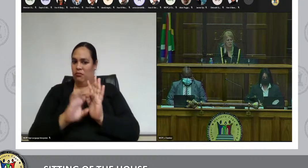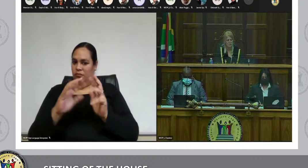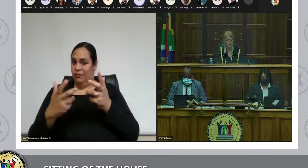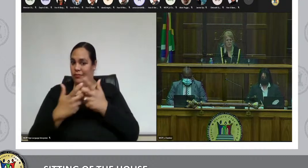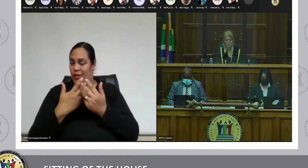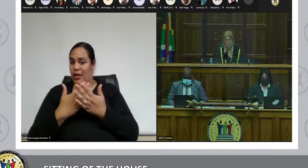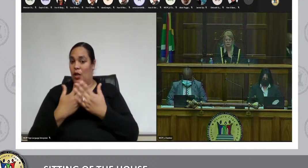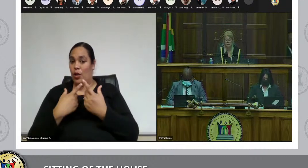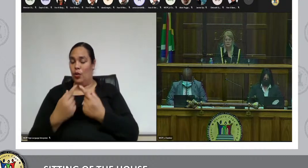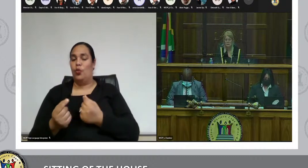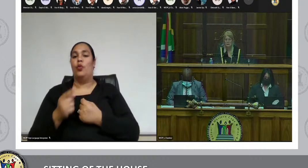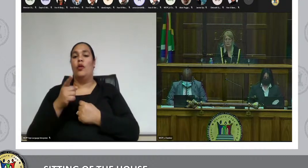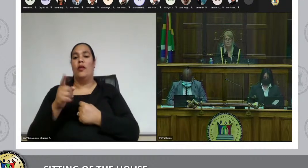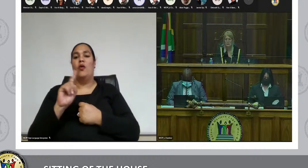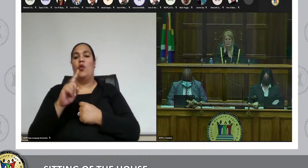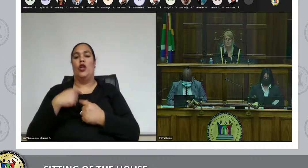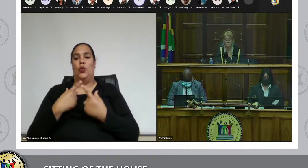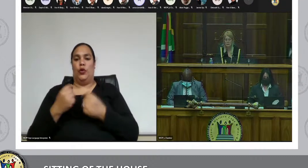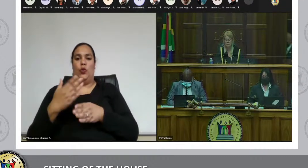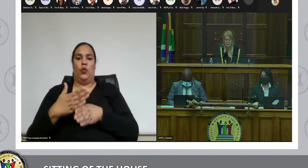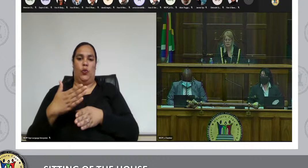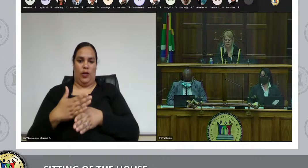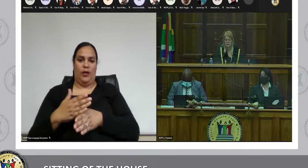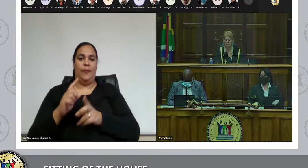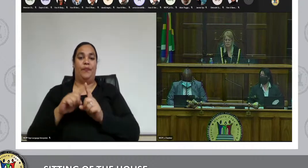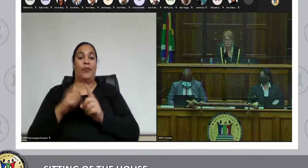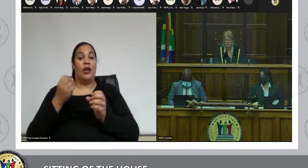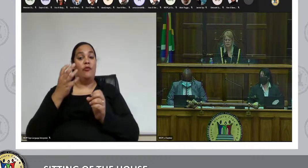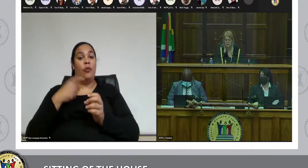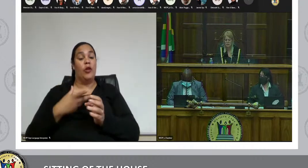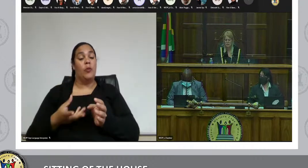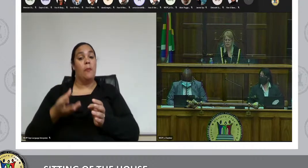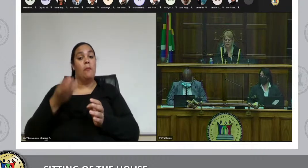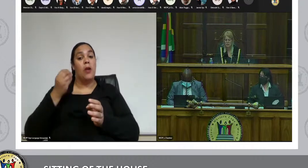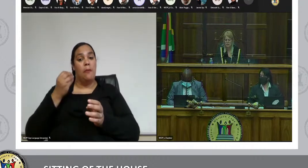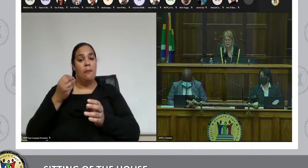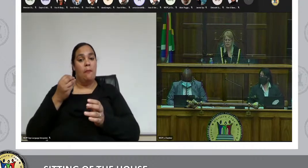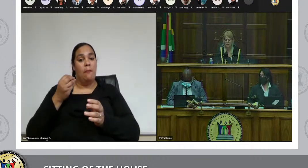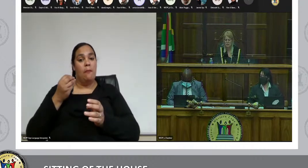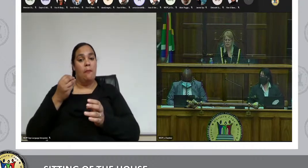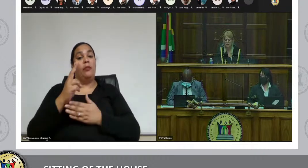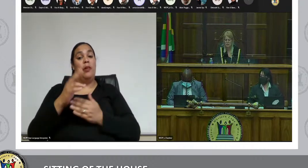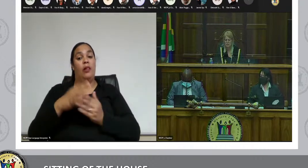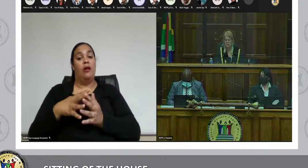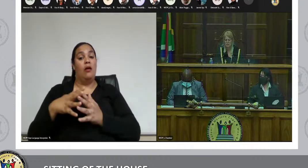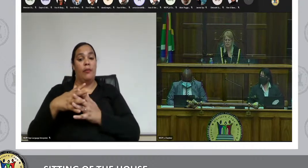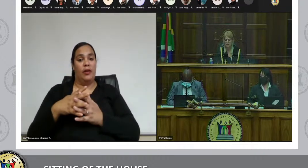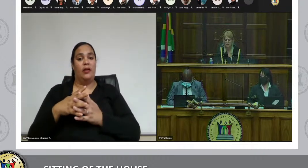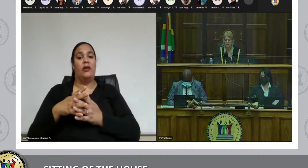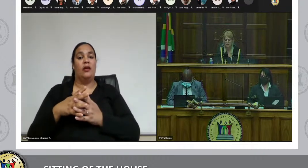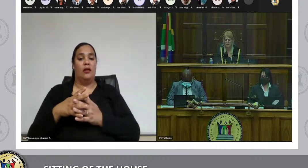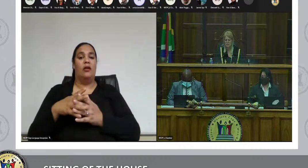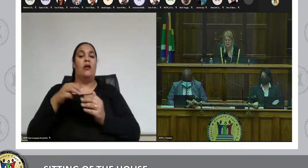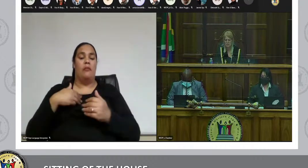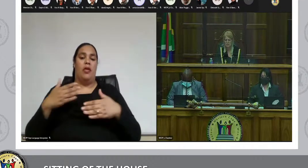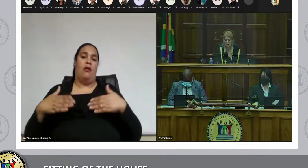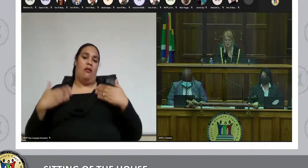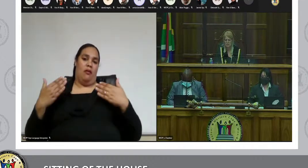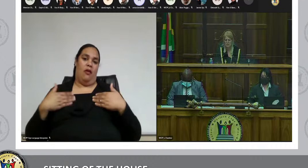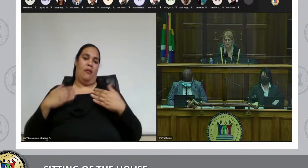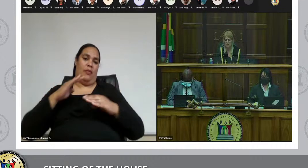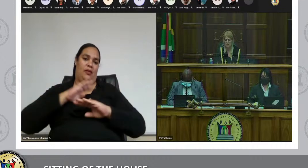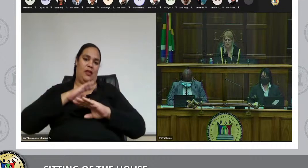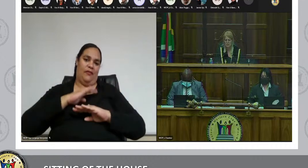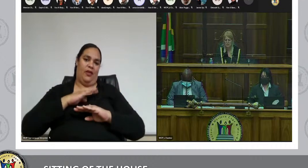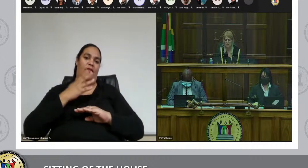voldoen, en dit is waarmee ons werk. Die inligting wat ek gekry het, agbare Amerika, was ek met tevrede dat daar was